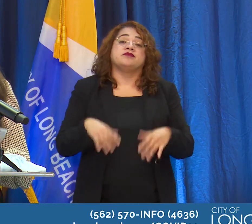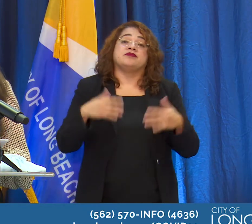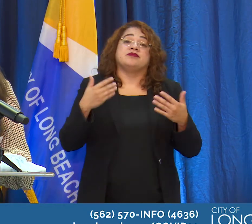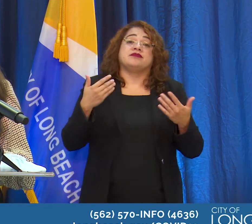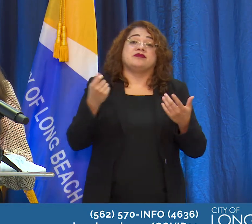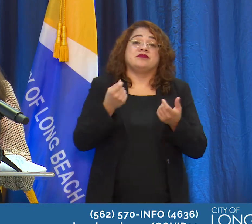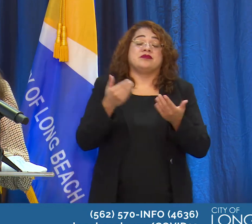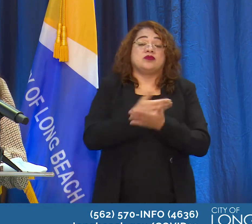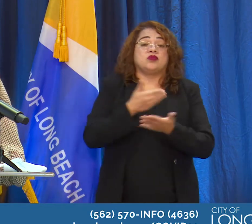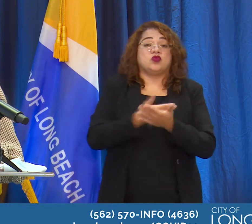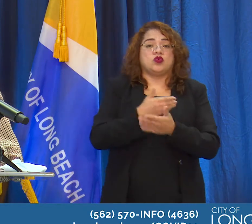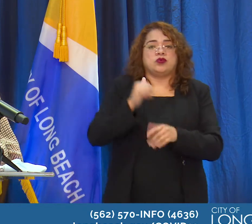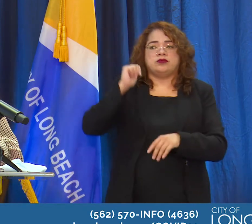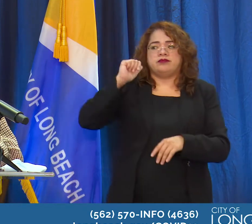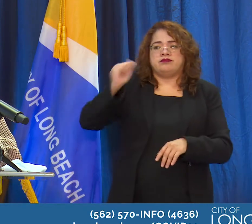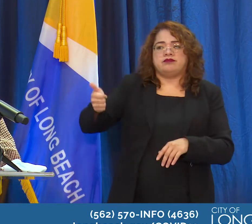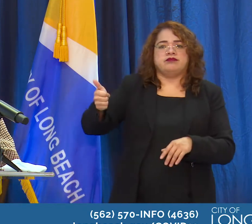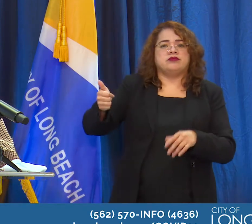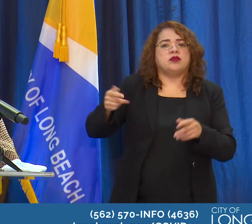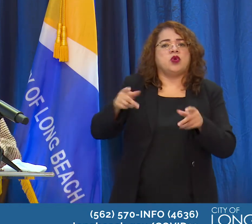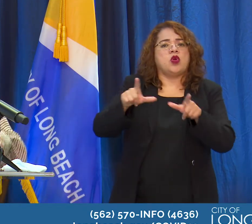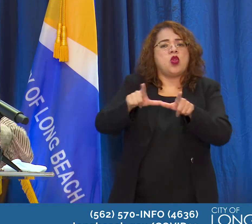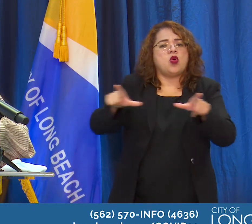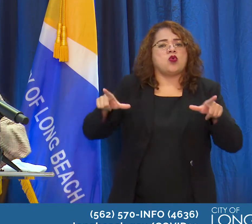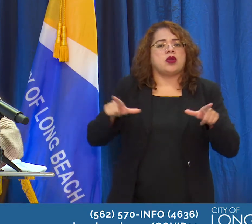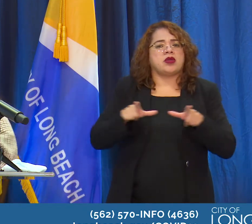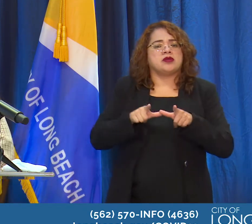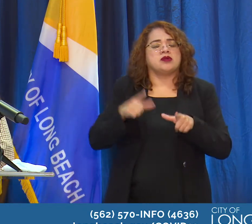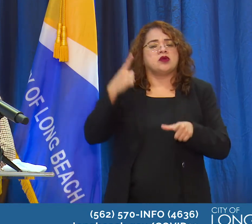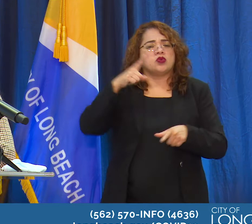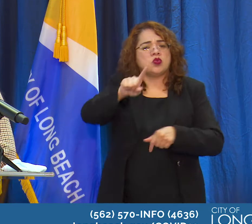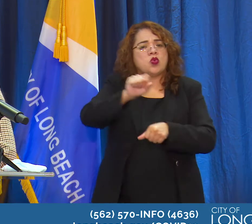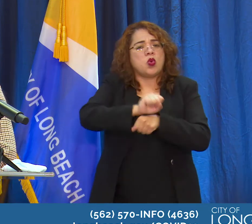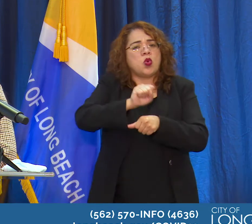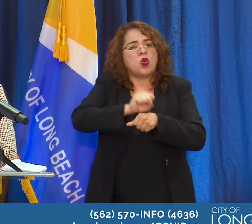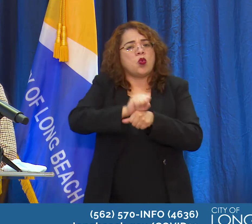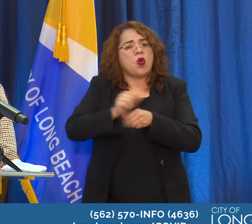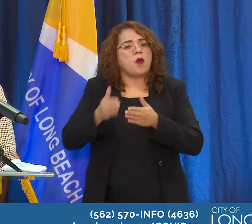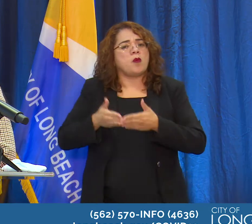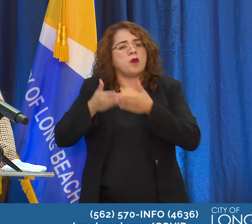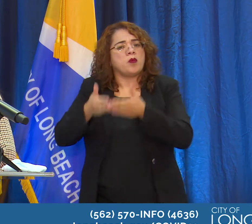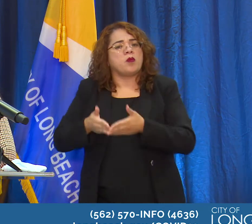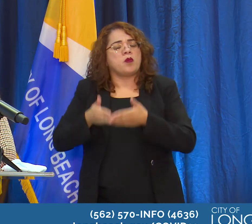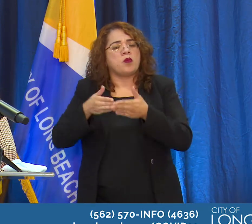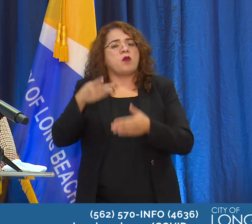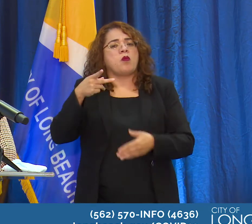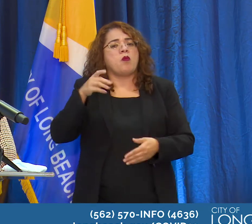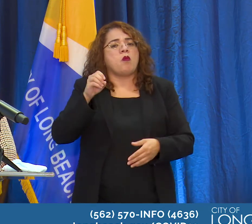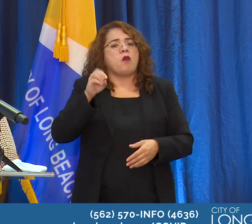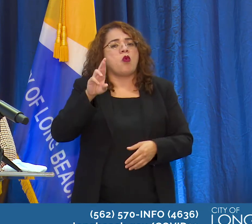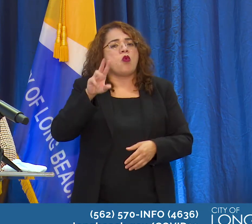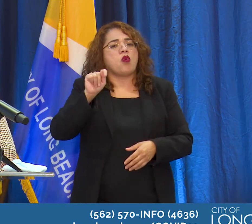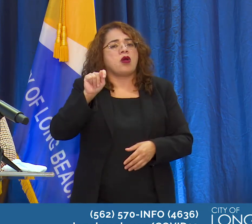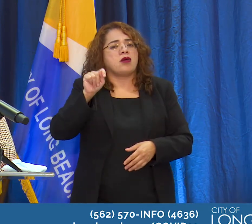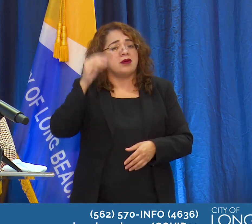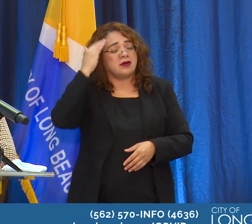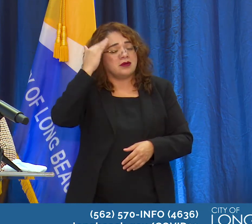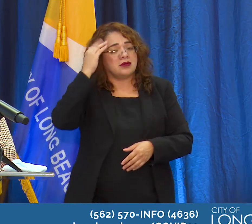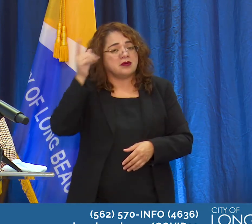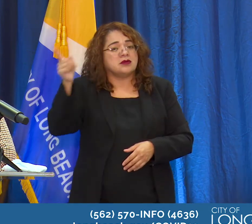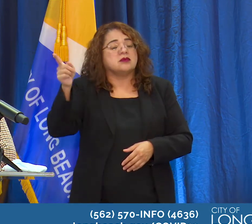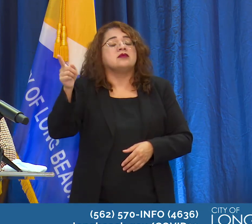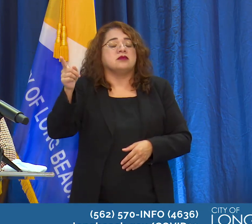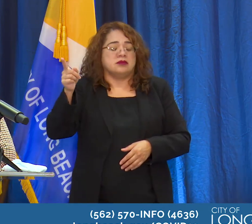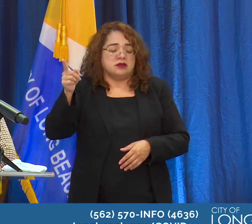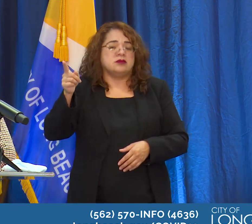pruebas de COVID-19. Esto es para trabajadores del puerto. Sabemos que las pruebas son fundamentales para prevenir